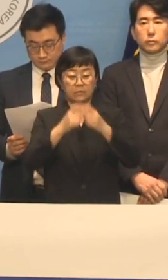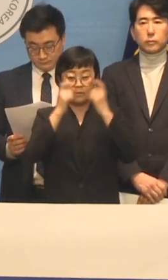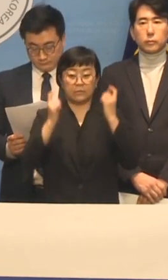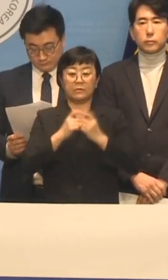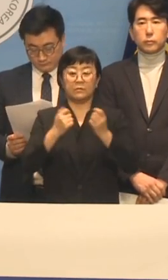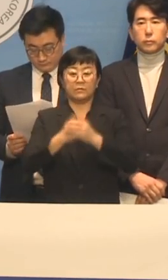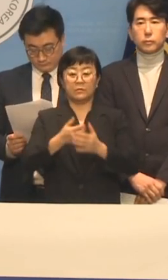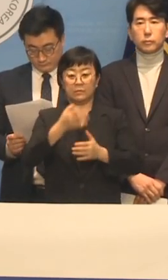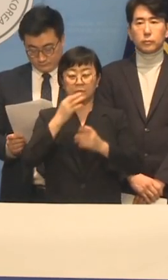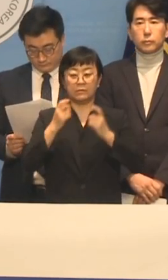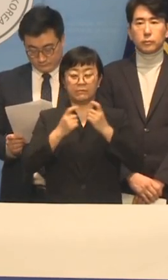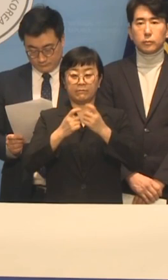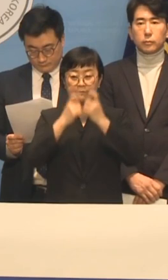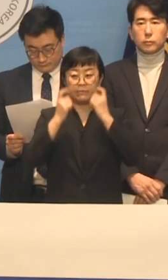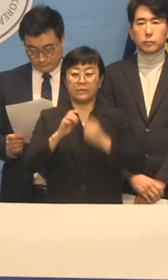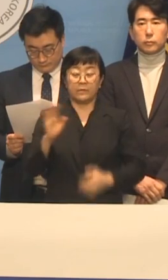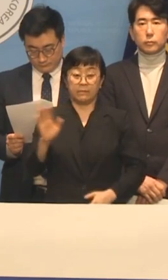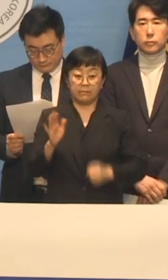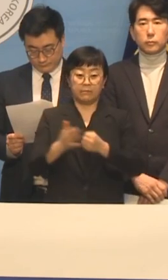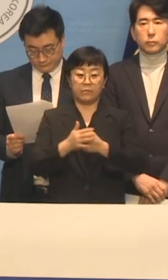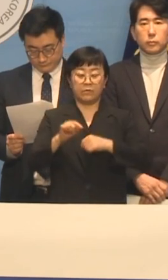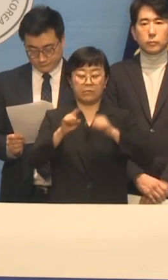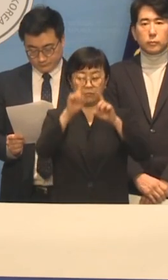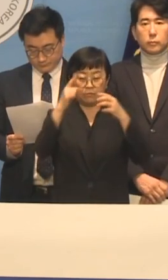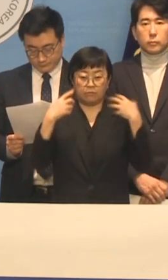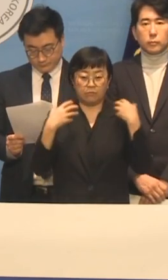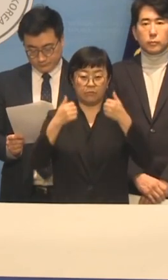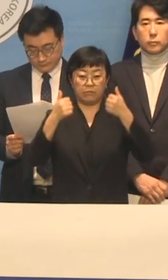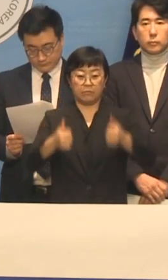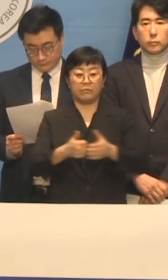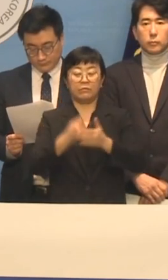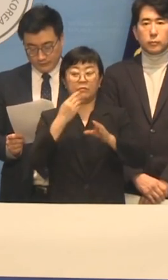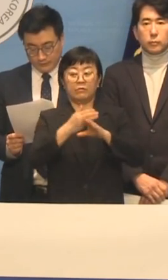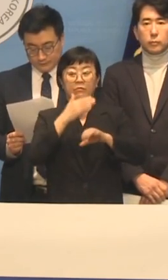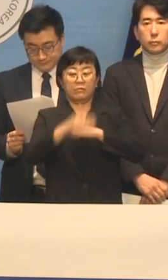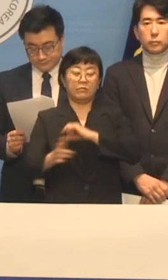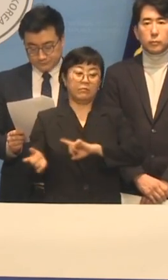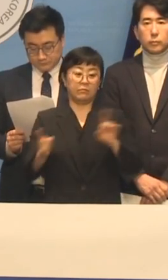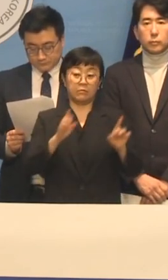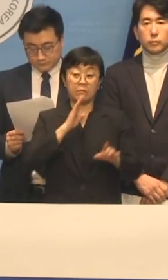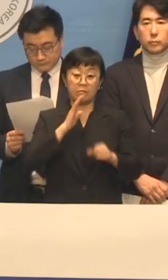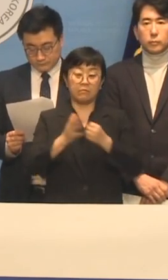개인의 사욕과 영달이 아닌 정권 심판과 민주주의의